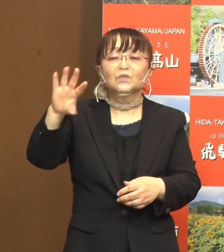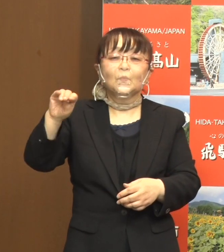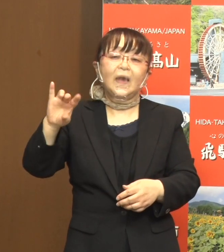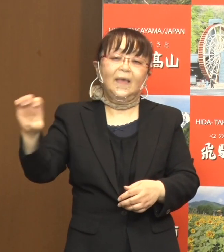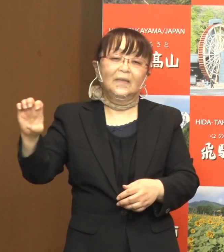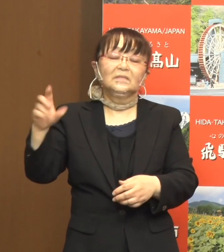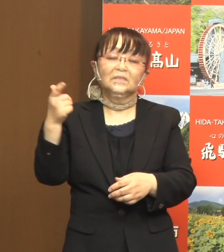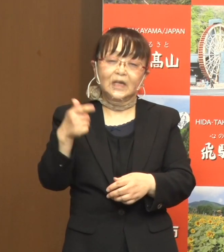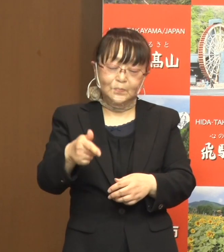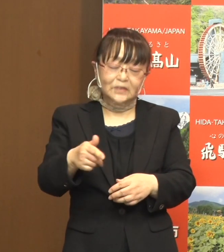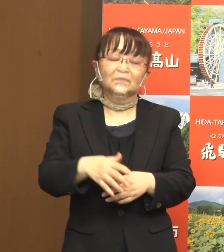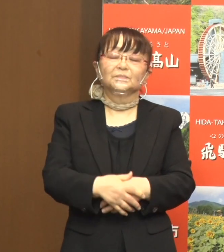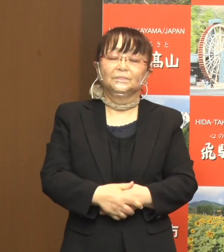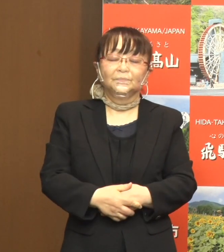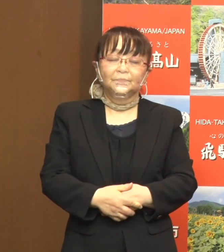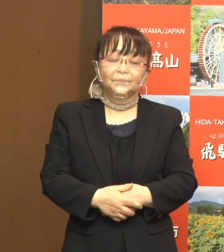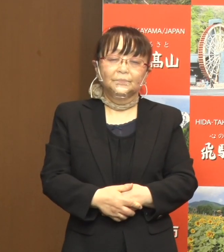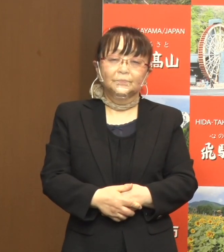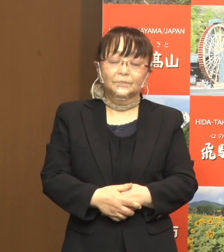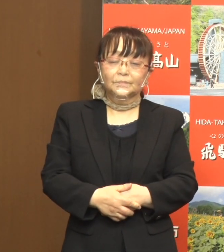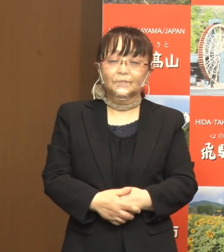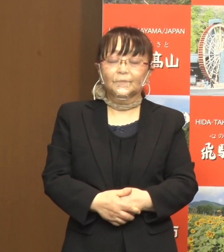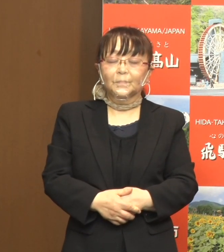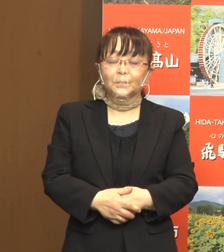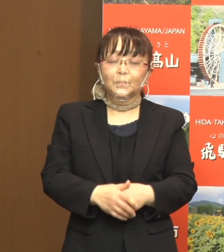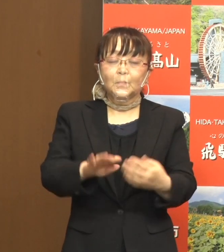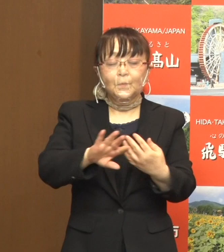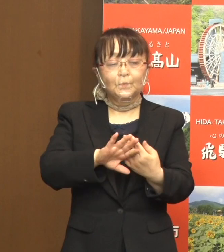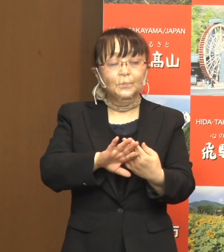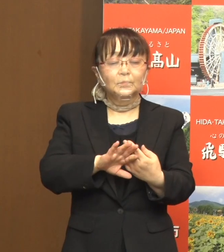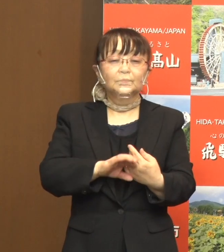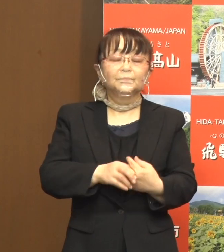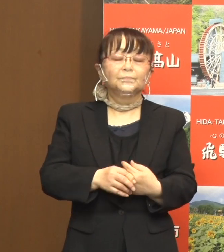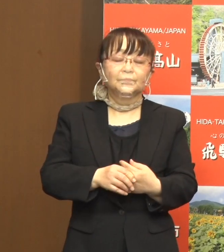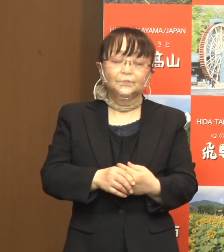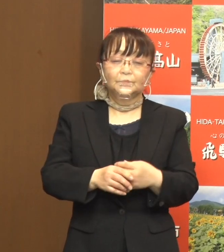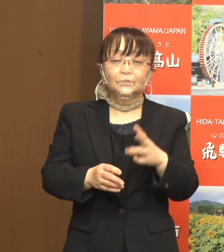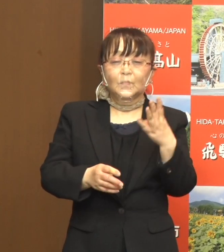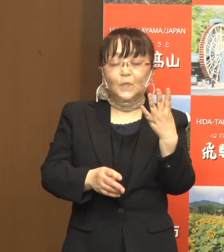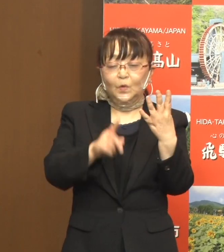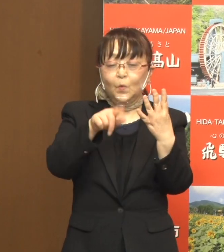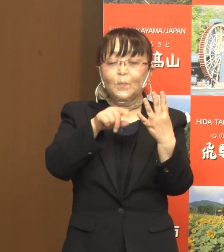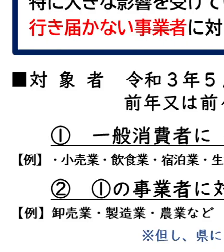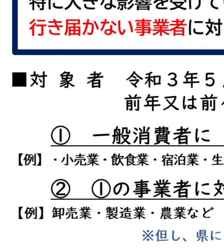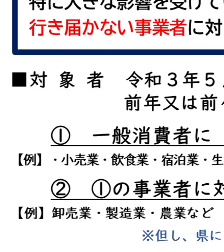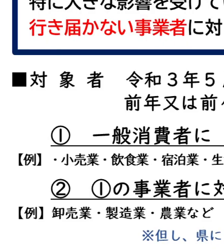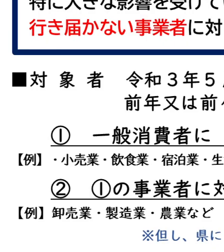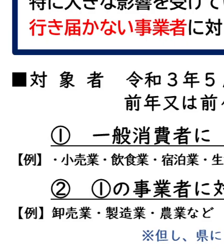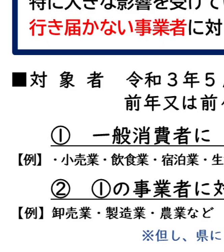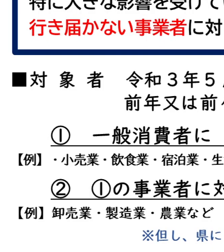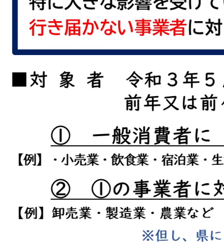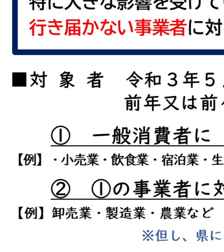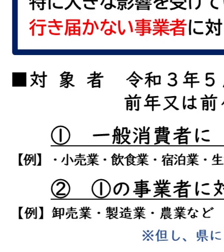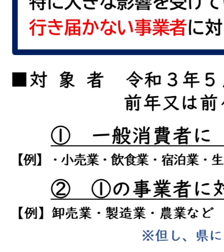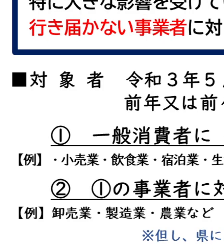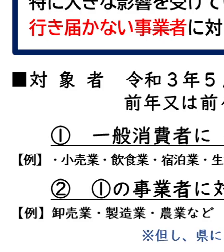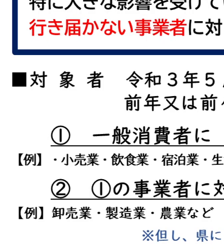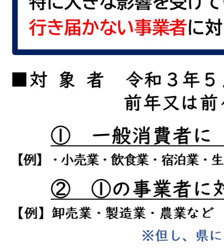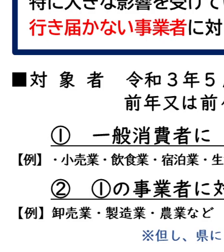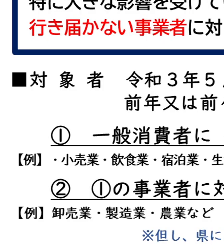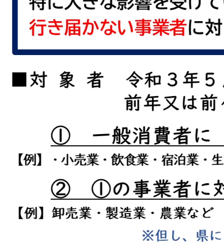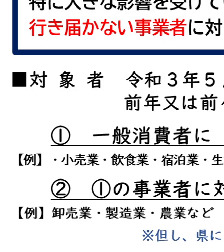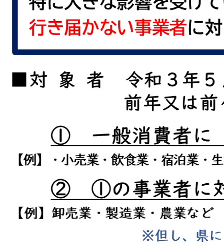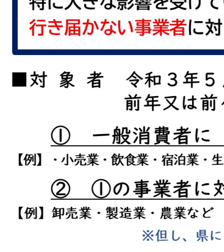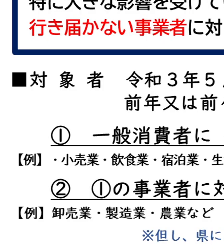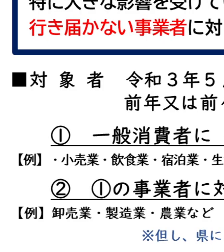見込みと思うございます4ページの蔑視兄をご覧下さい事業継続